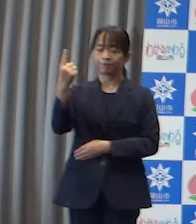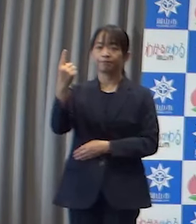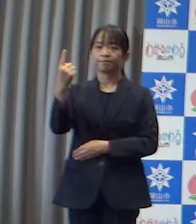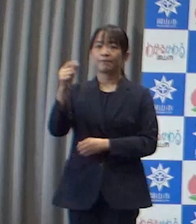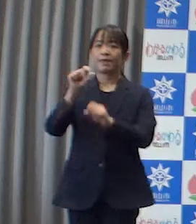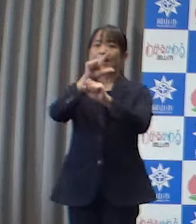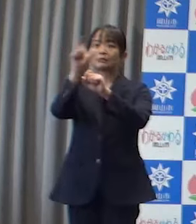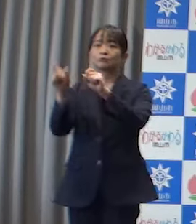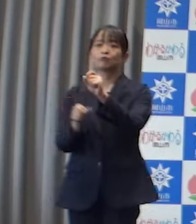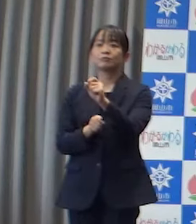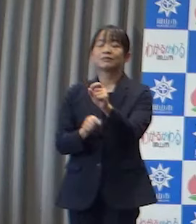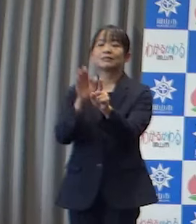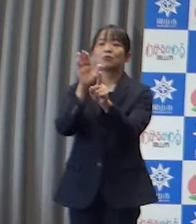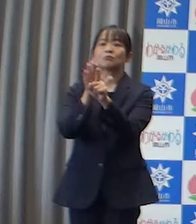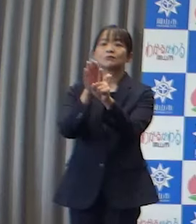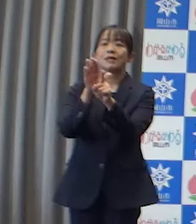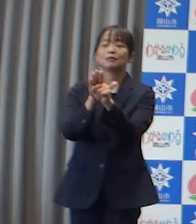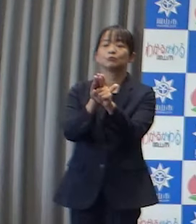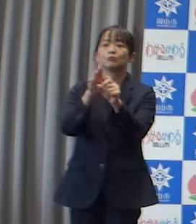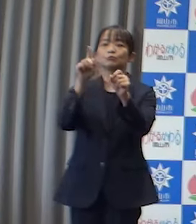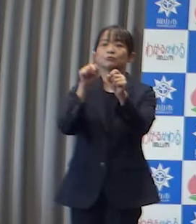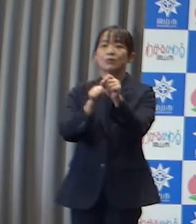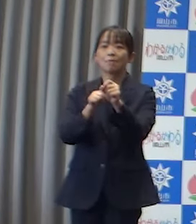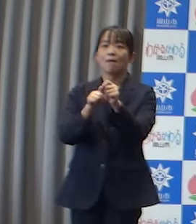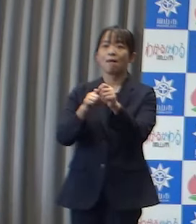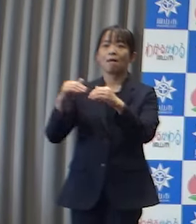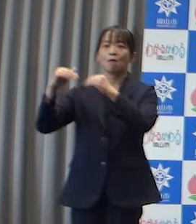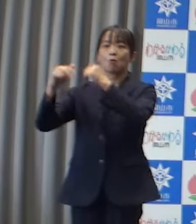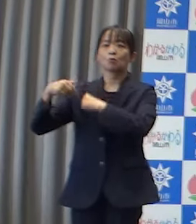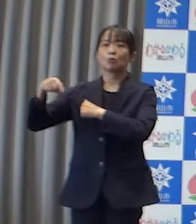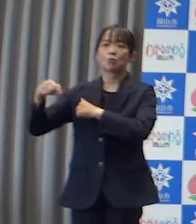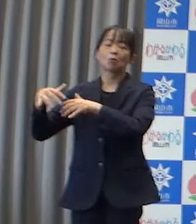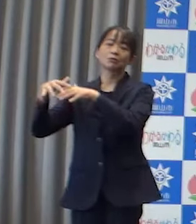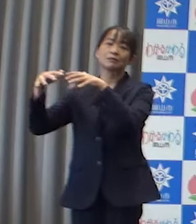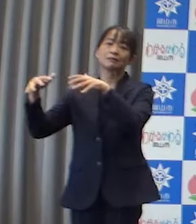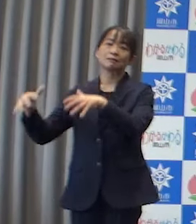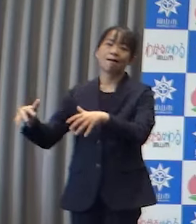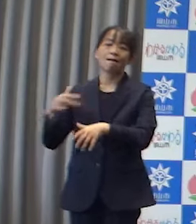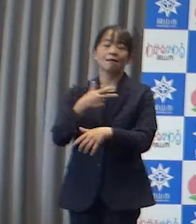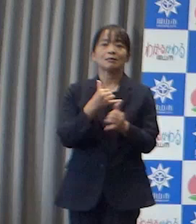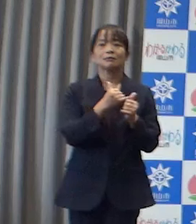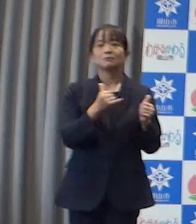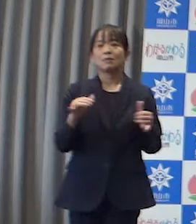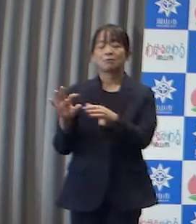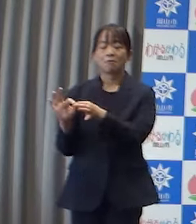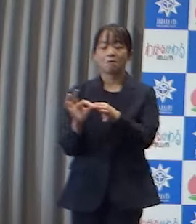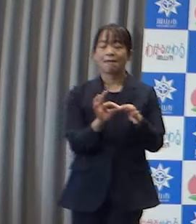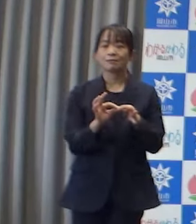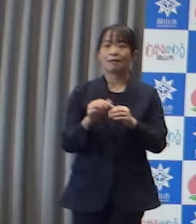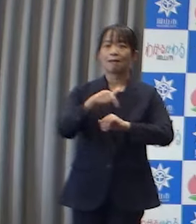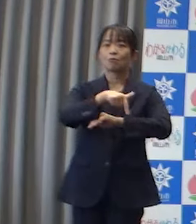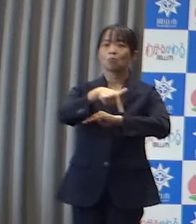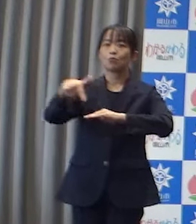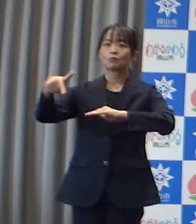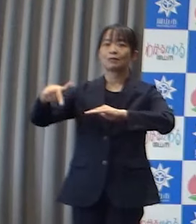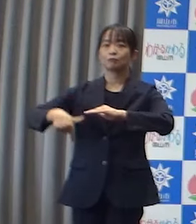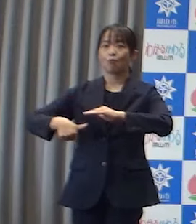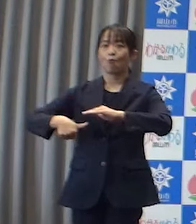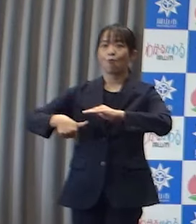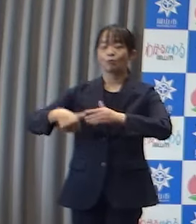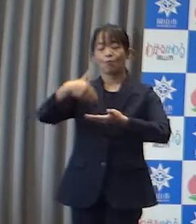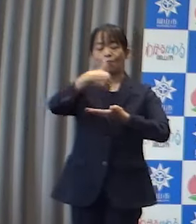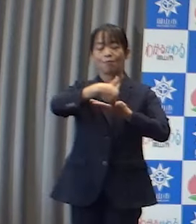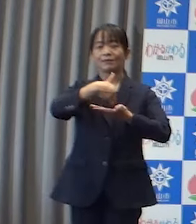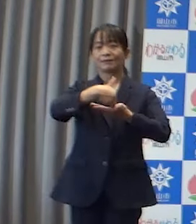するための高等教育館と都市地域の新しい連携プロジェクトなどの紹介があったところであります